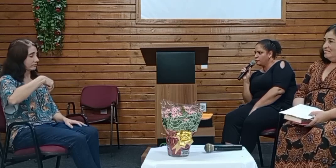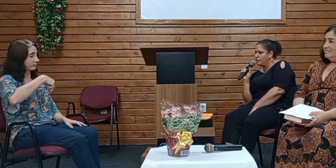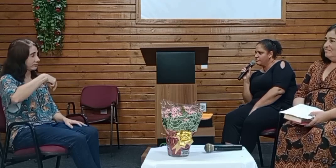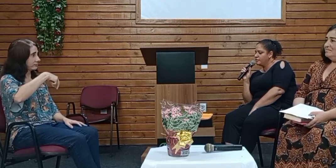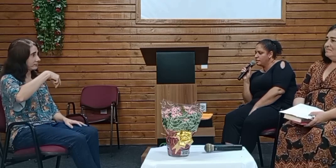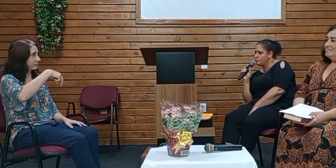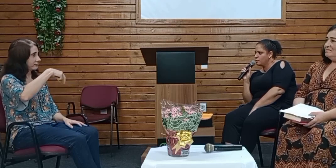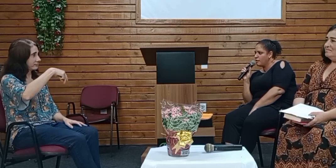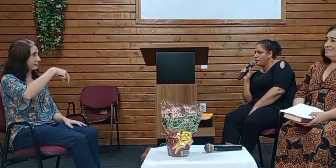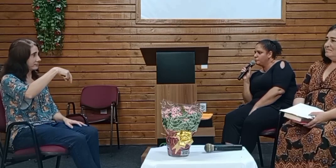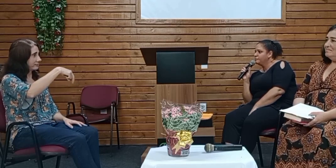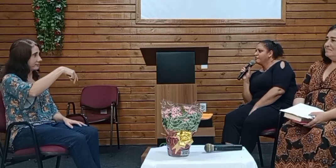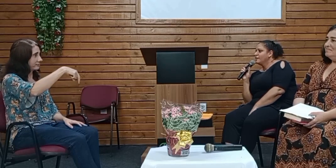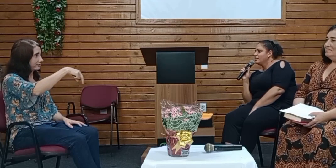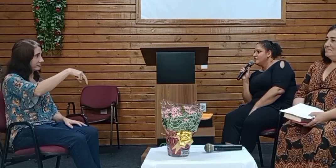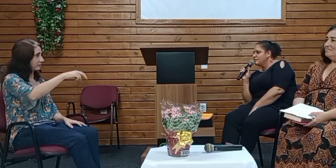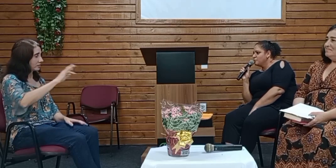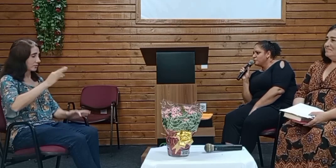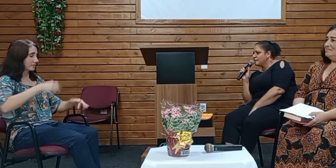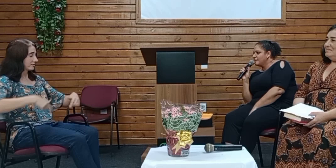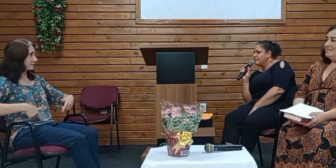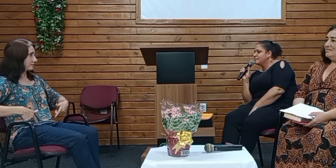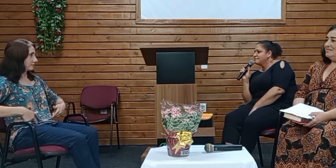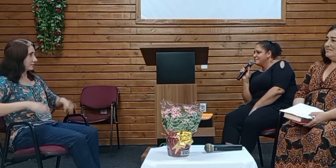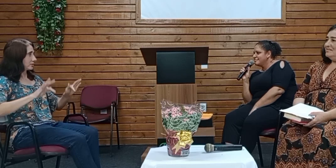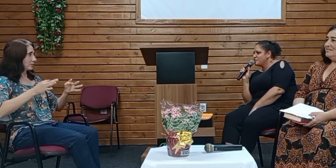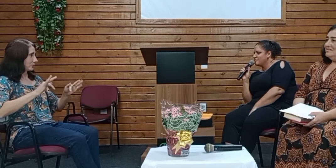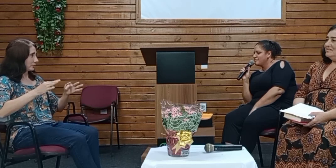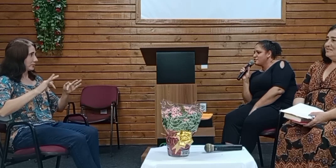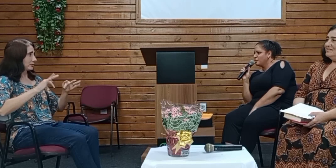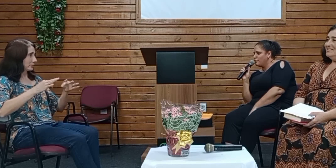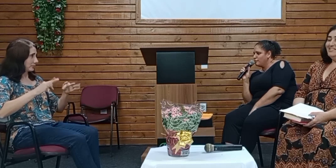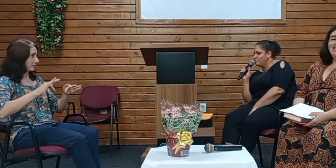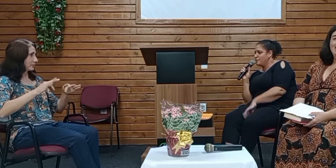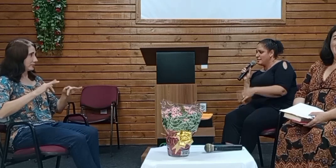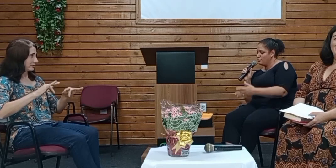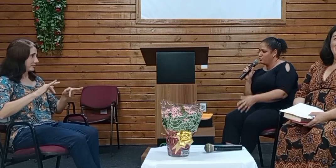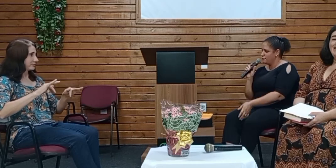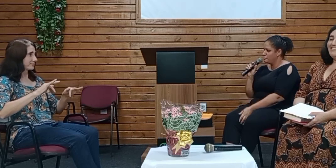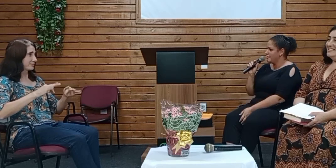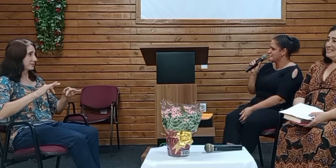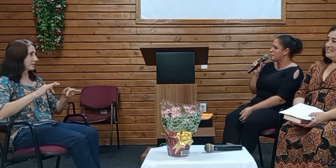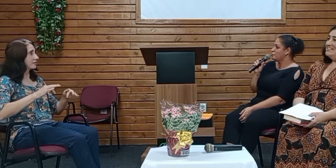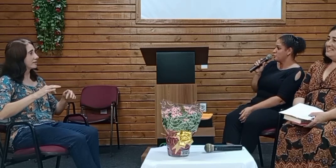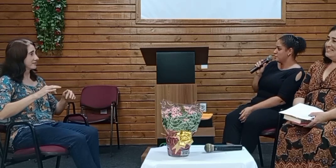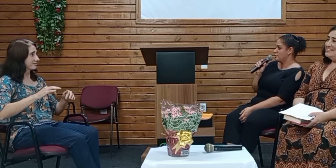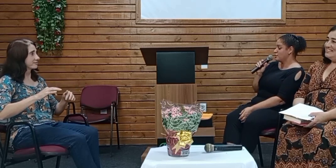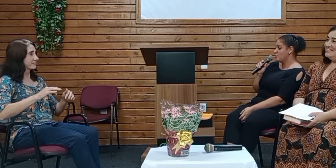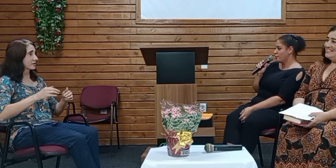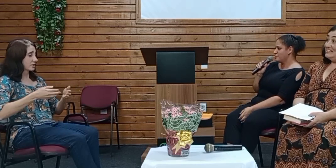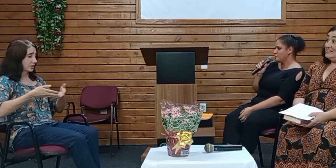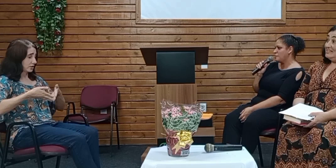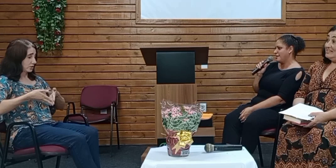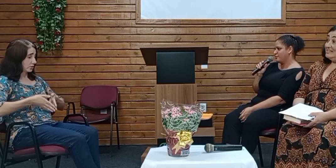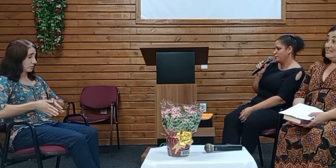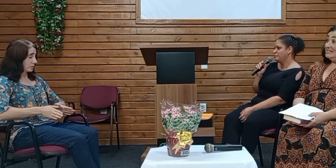certo, uma gravidez normal. Então, quando ela já estava com 9 meses, né, começou a sentir as